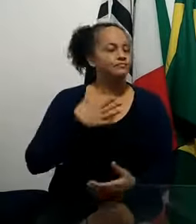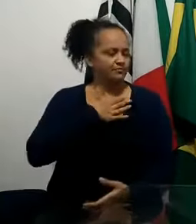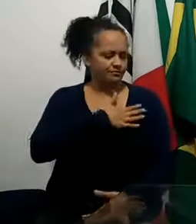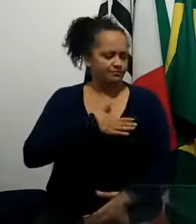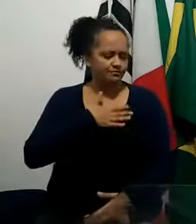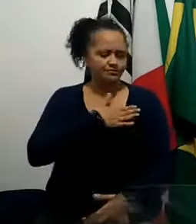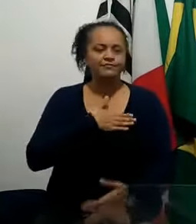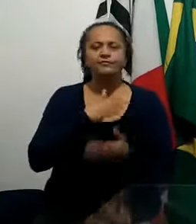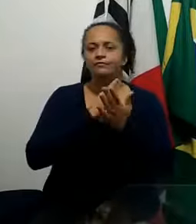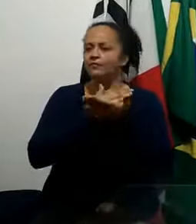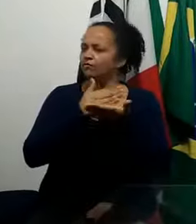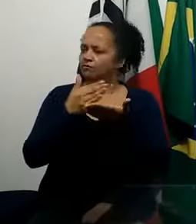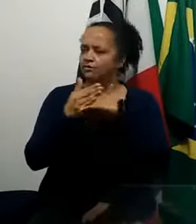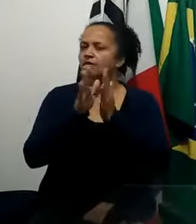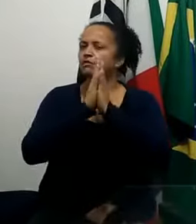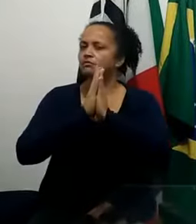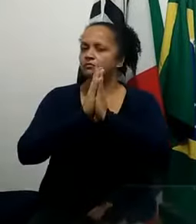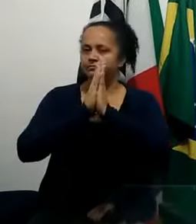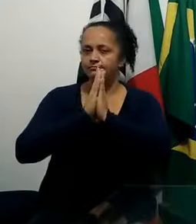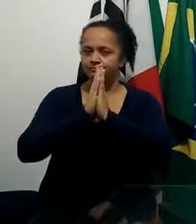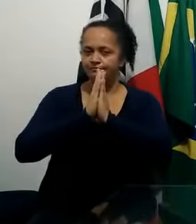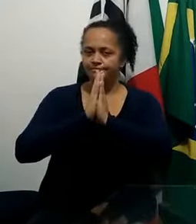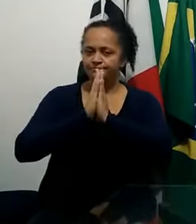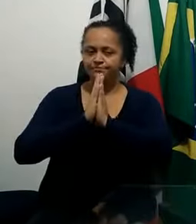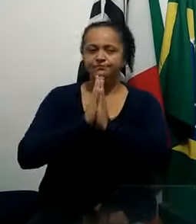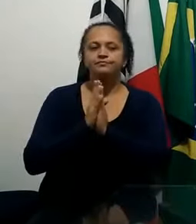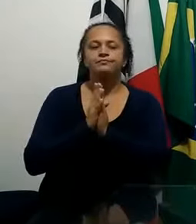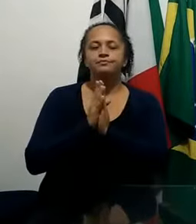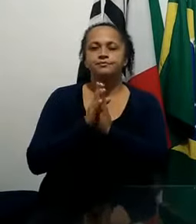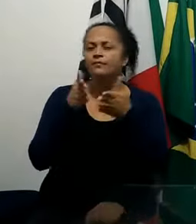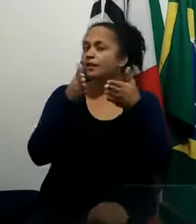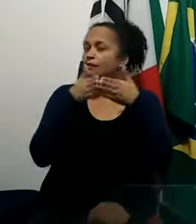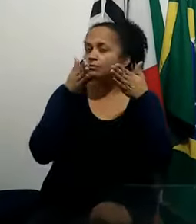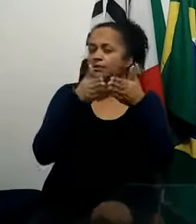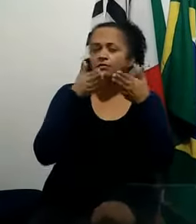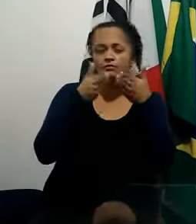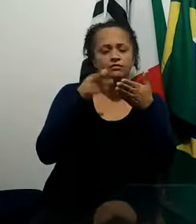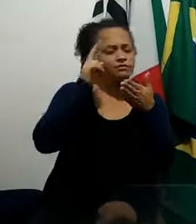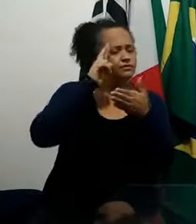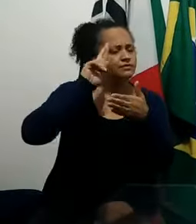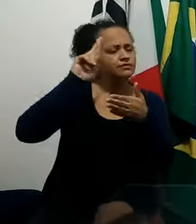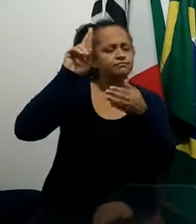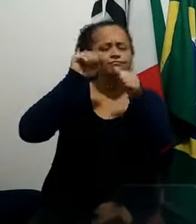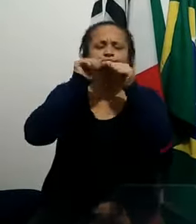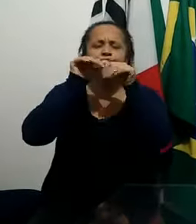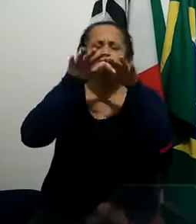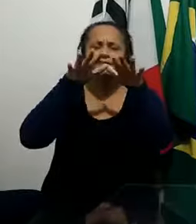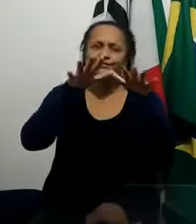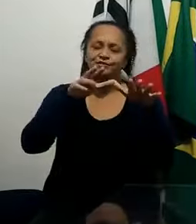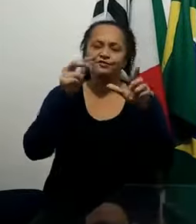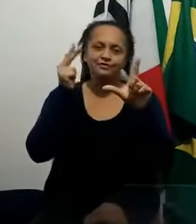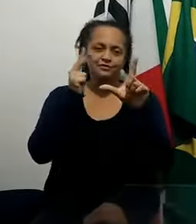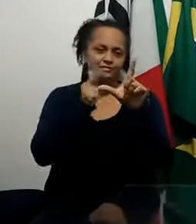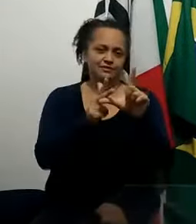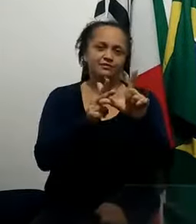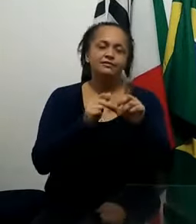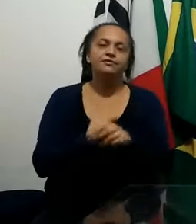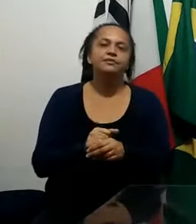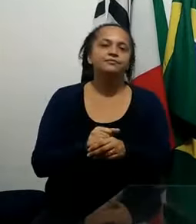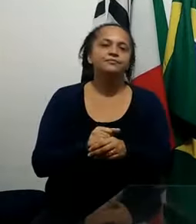uma oração, né? Fazer uma oração e pedir ao Senhor que abençoe essa live e